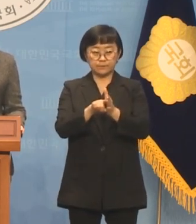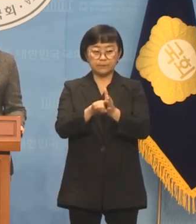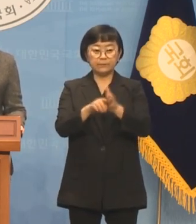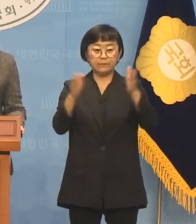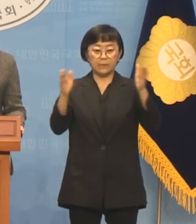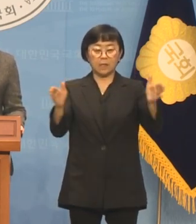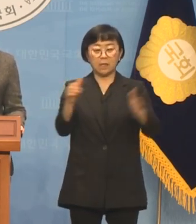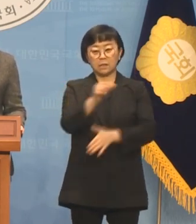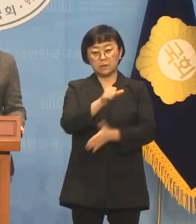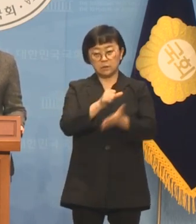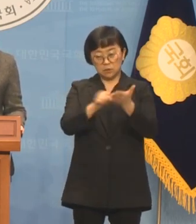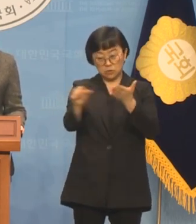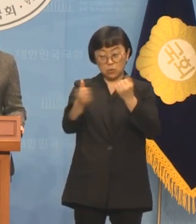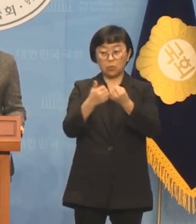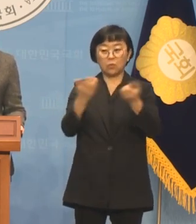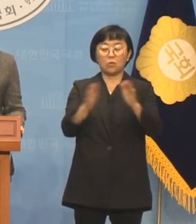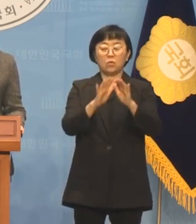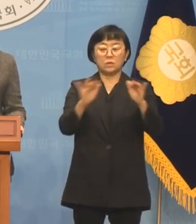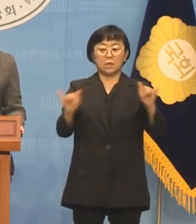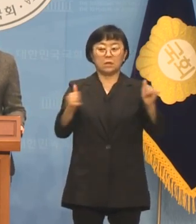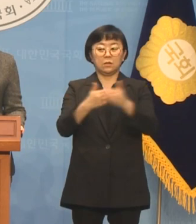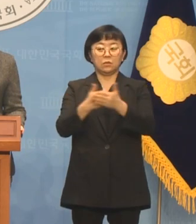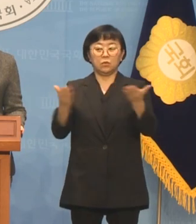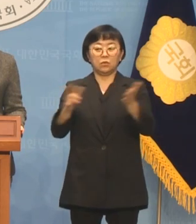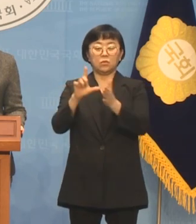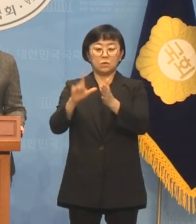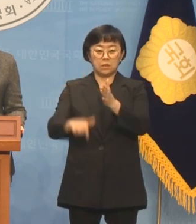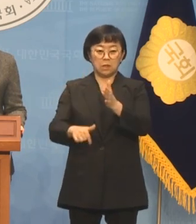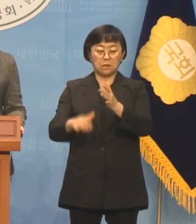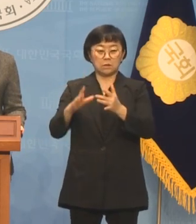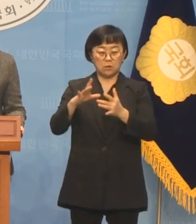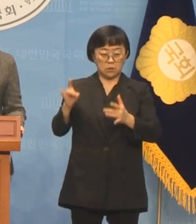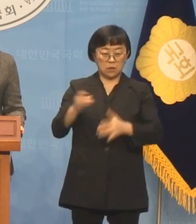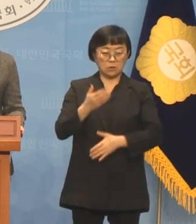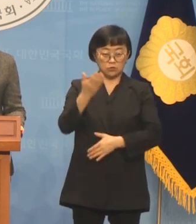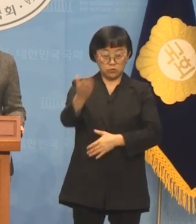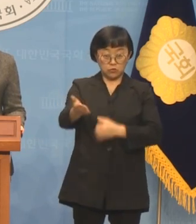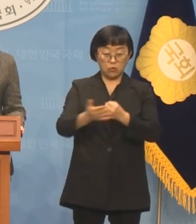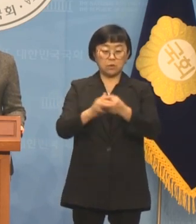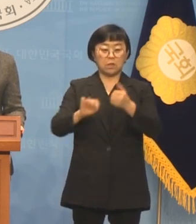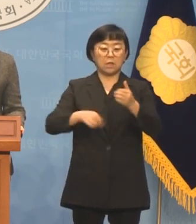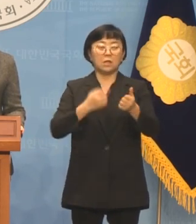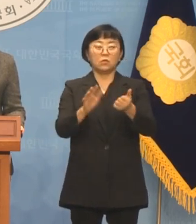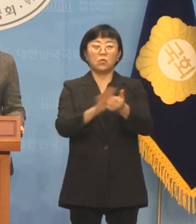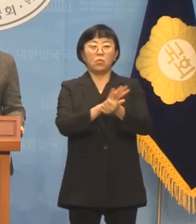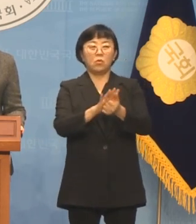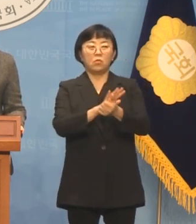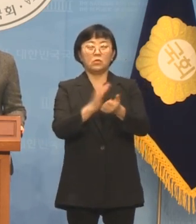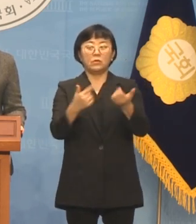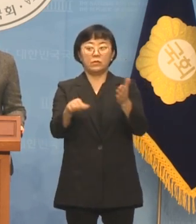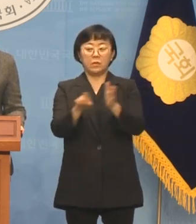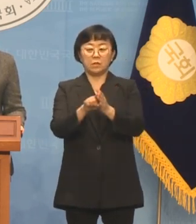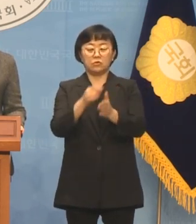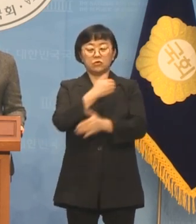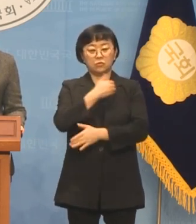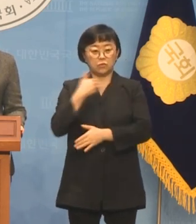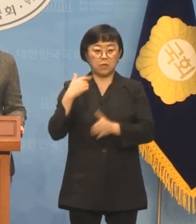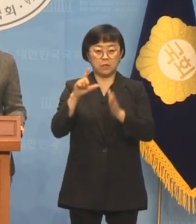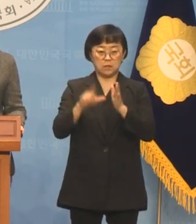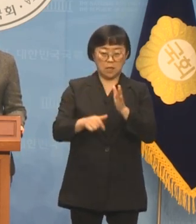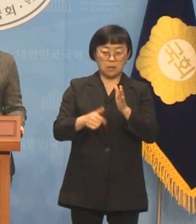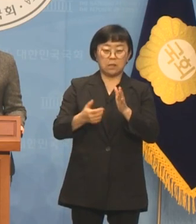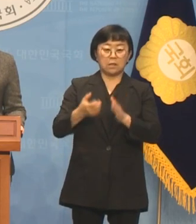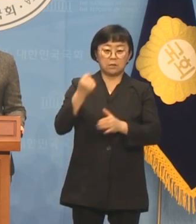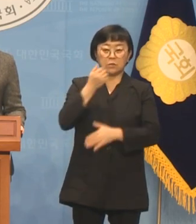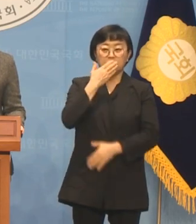삭제해 노동자들의 노동시간 선택권을 강화하고 자기 돌봄과 자기 돌봄을 위한 충분한 시간을